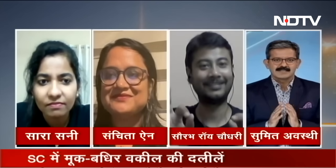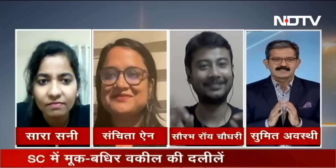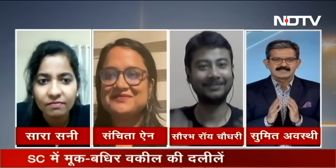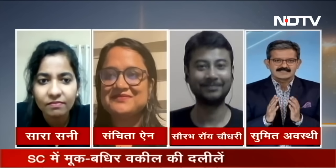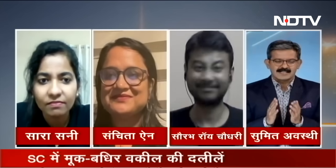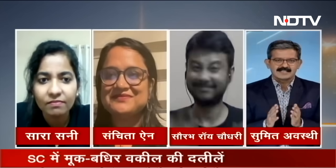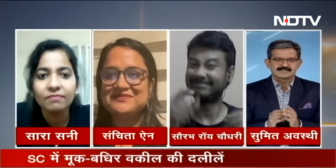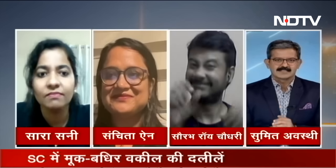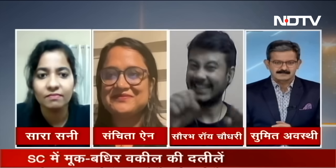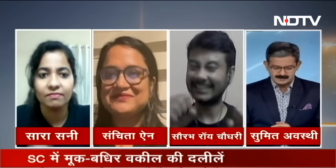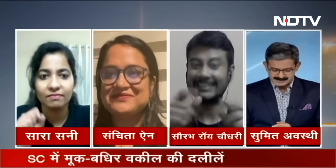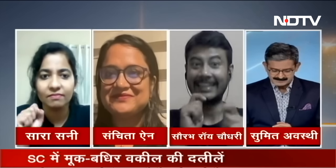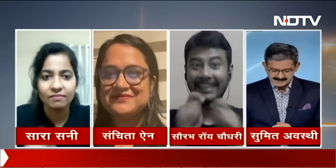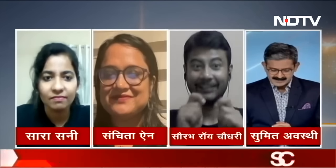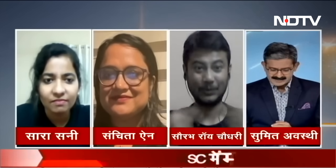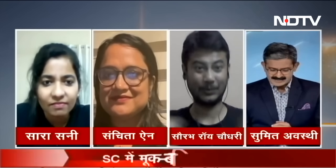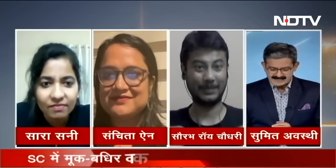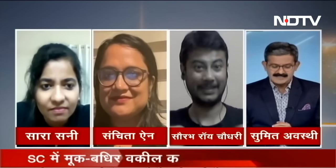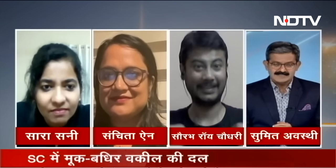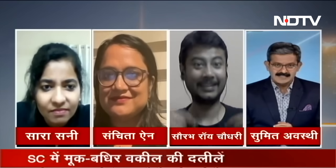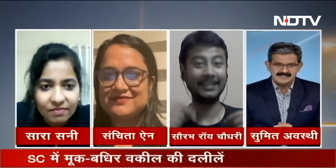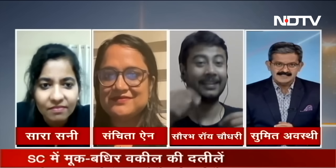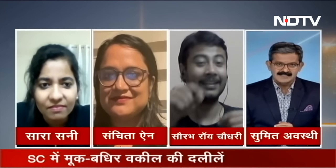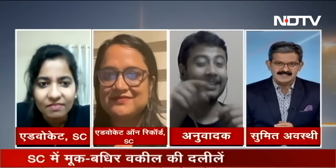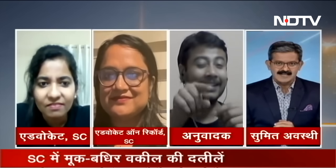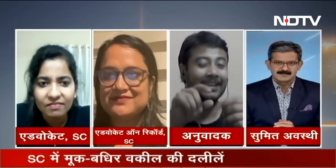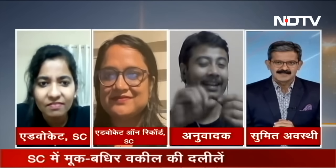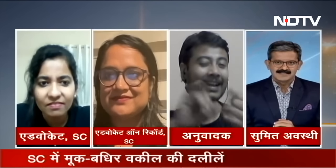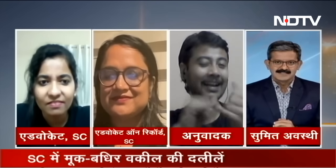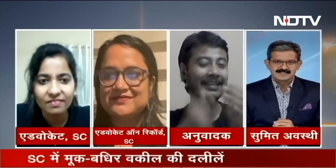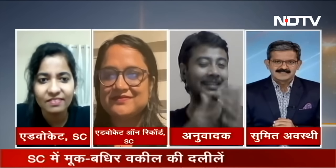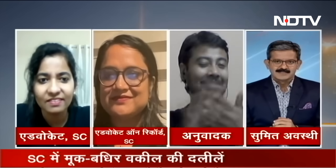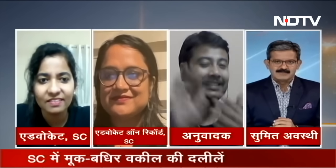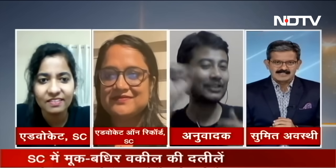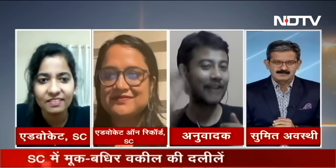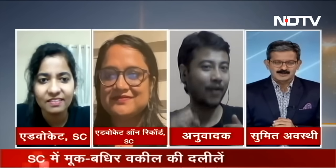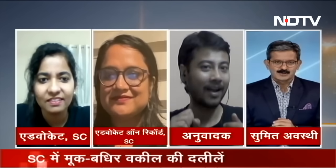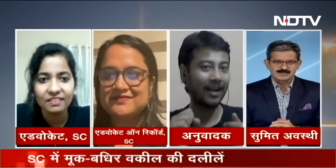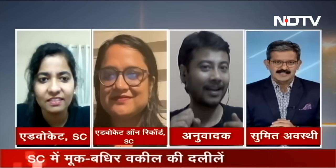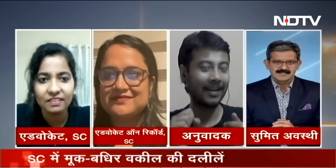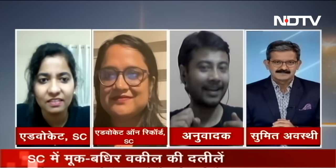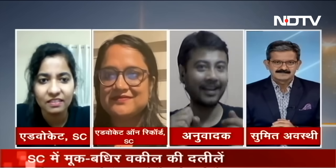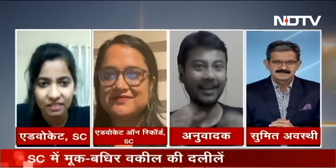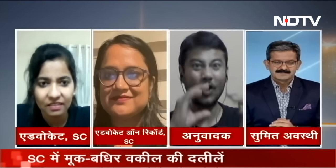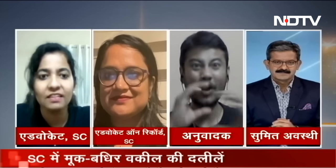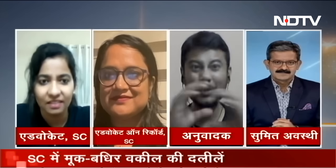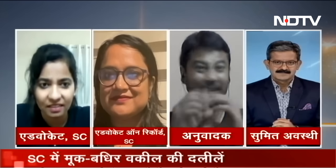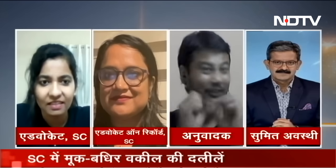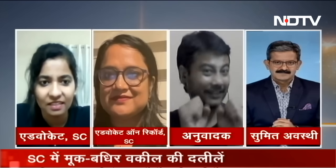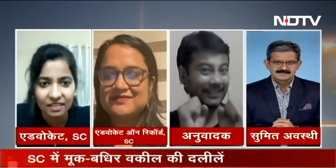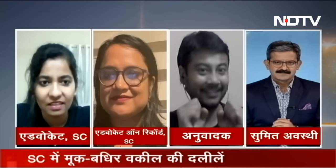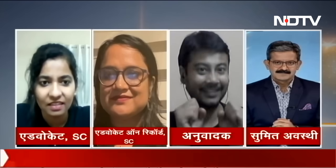मेरी बात सारा तक पहुँचे। सारा सनी इनका नाम है, वेलकम टू द शो सारा।